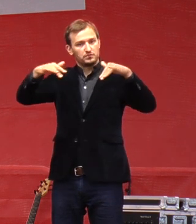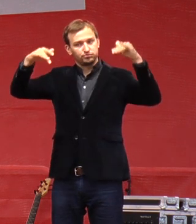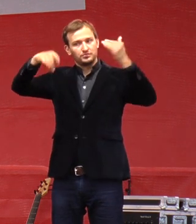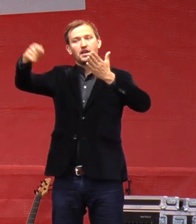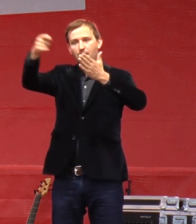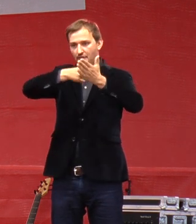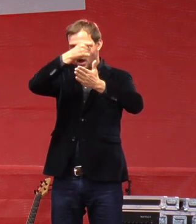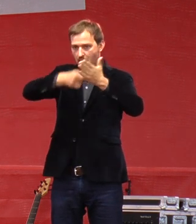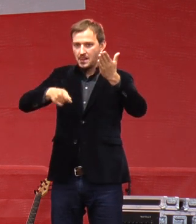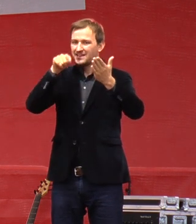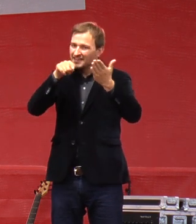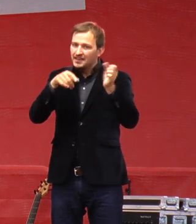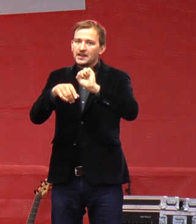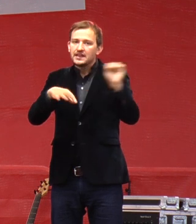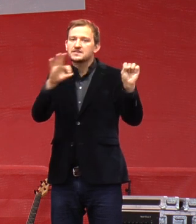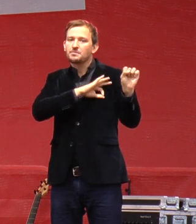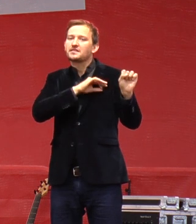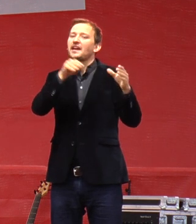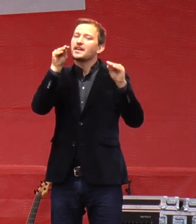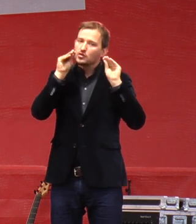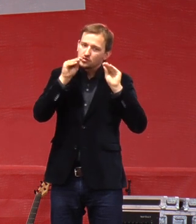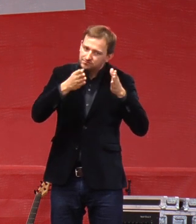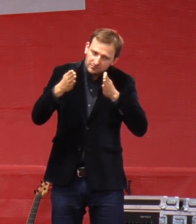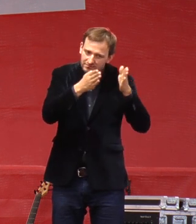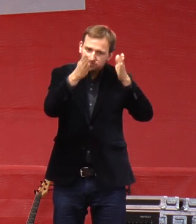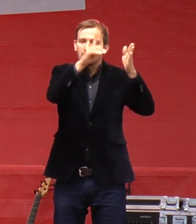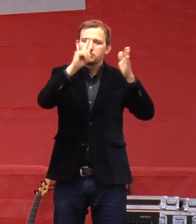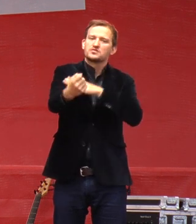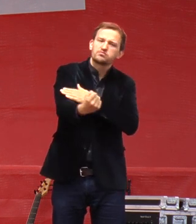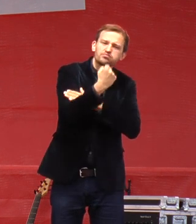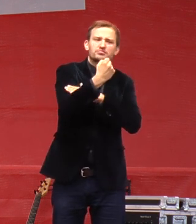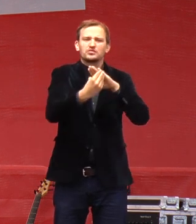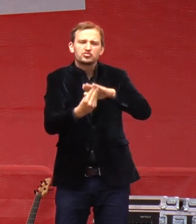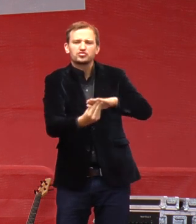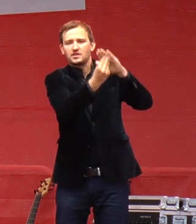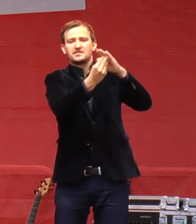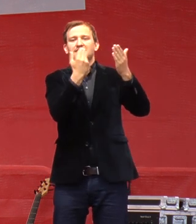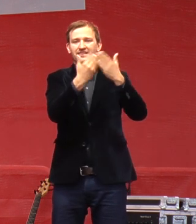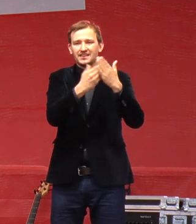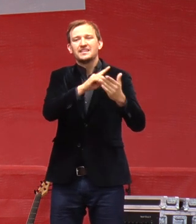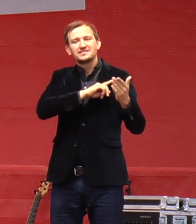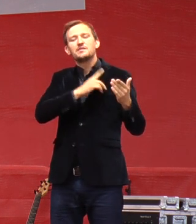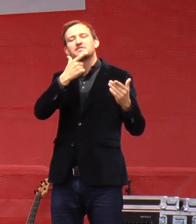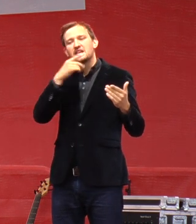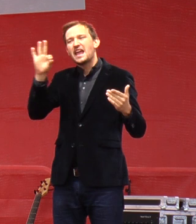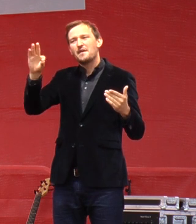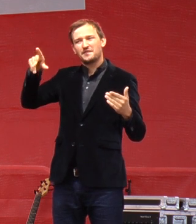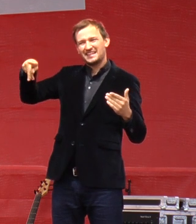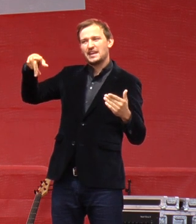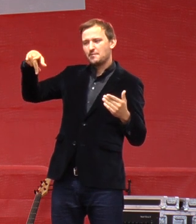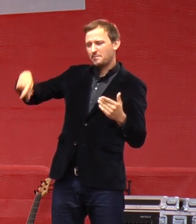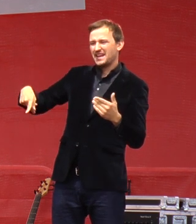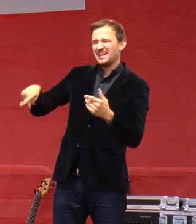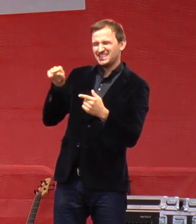wir als Linke stehen, gestärkt hervorgeht. Und deswegen sind wir wild entschlossen, dass wir die FDP, die für soziale Kälte steht